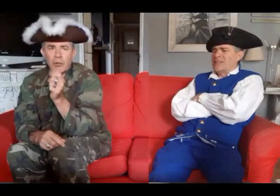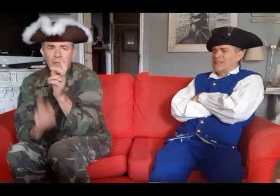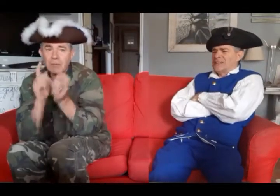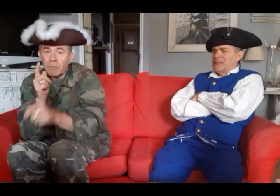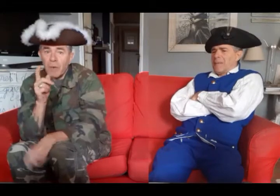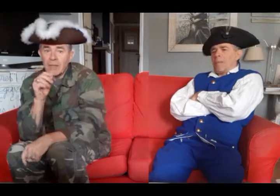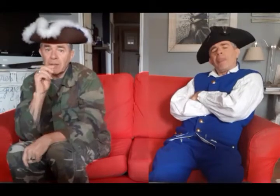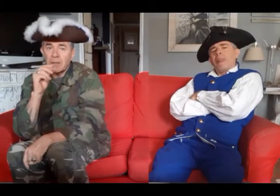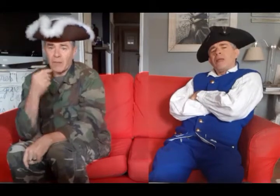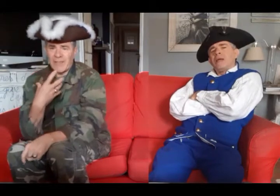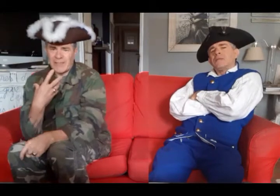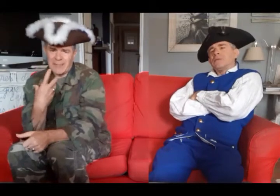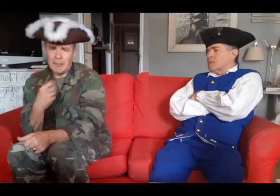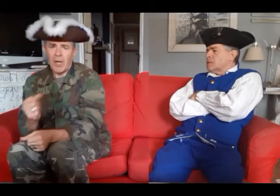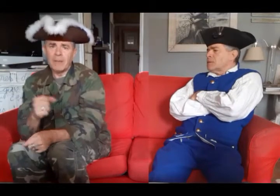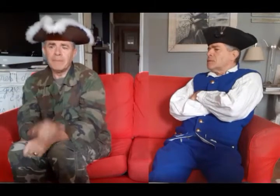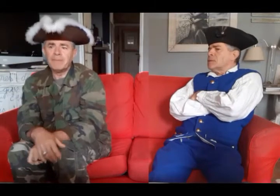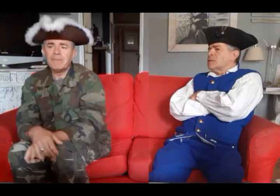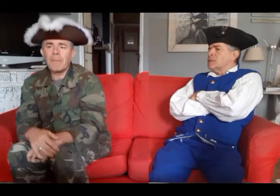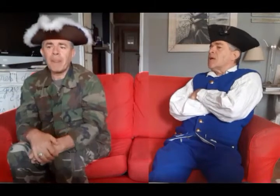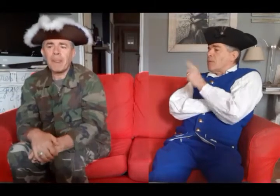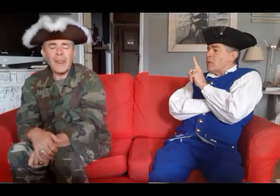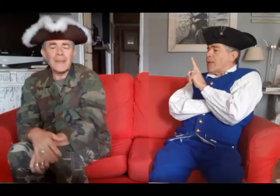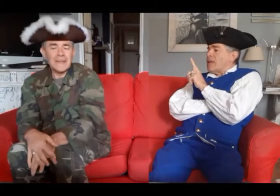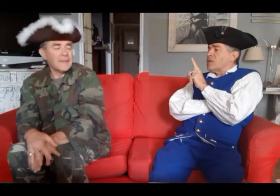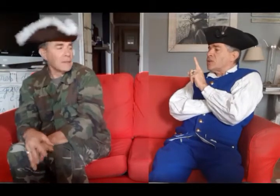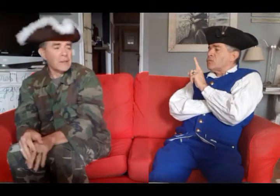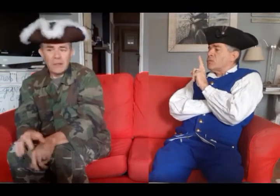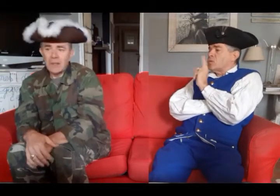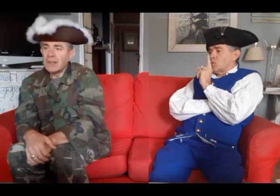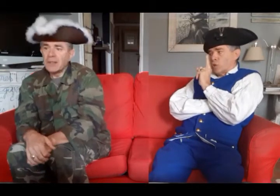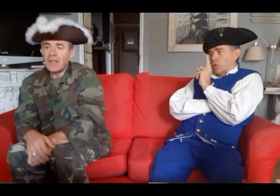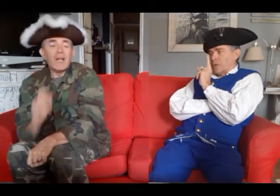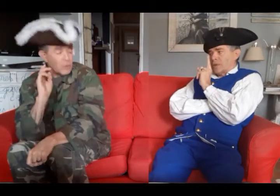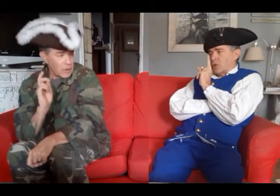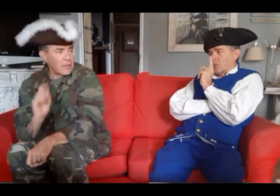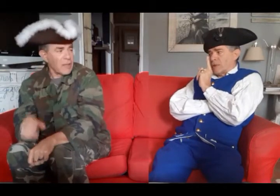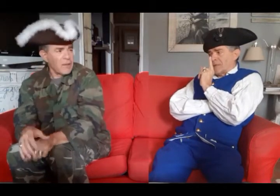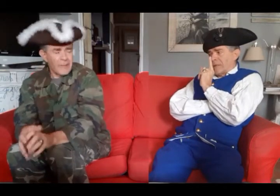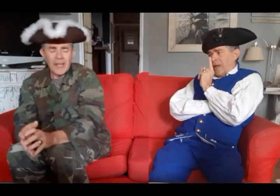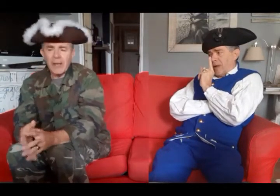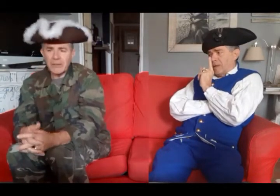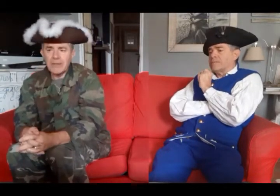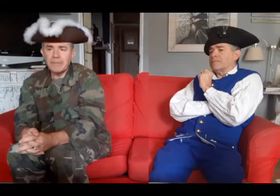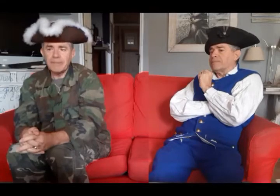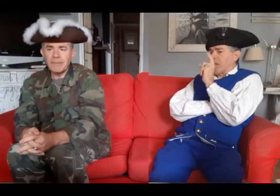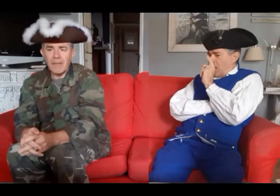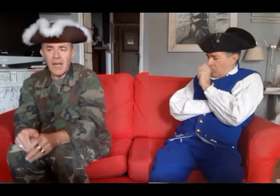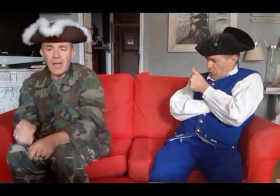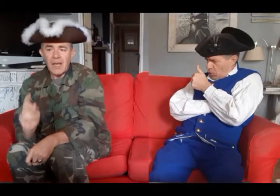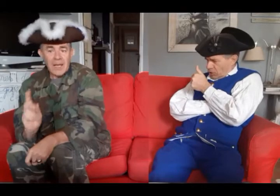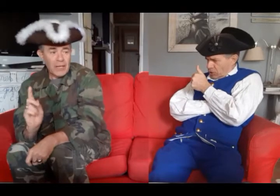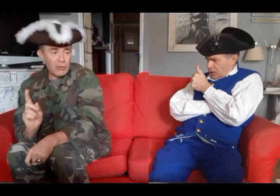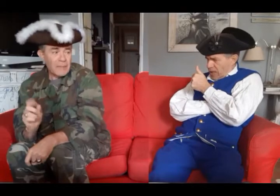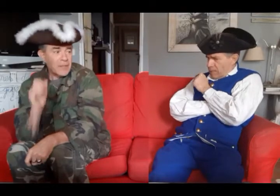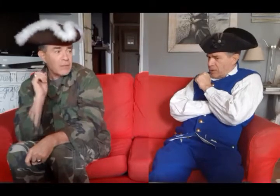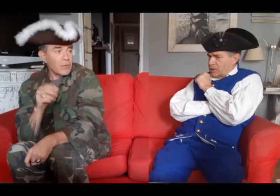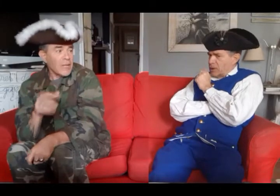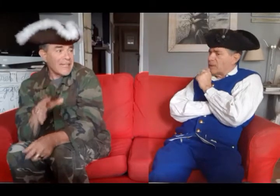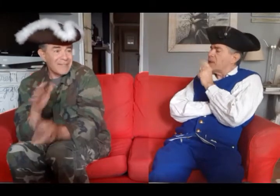c'est surtout, former une équipe. La première, c'est une motivation sentimentale. Oui, sentimentale, oui. Bon, la deuxième, maintenant. La deuxième, c'est surtout pouvoir former